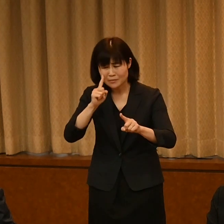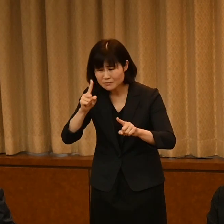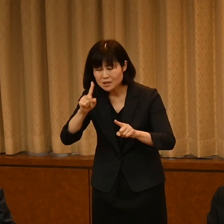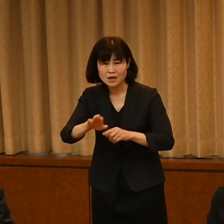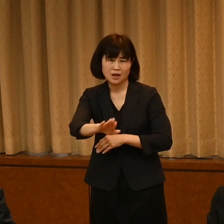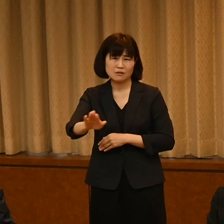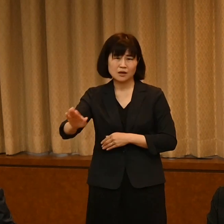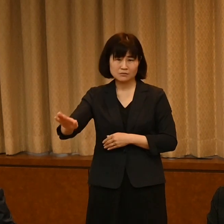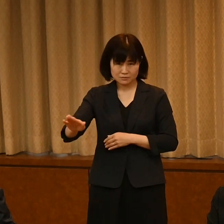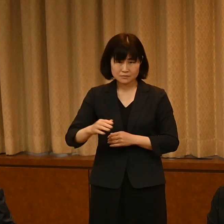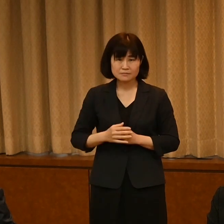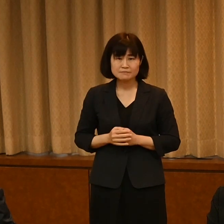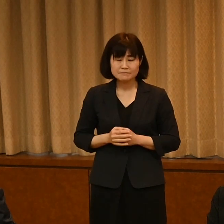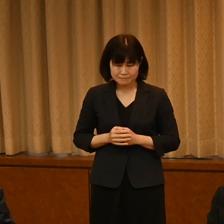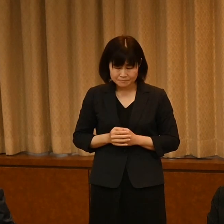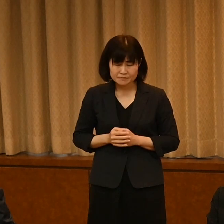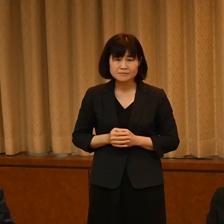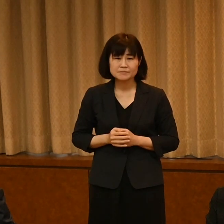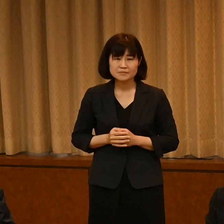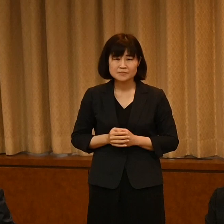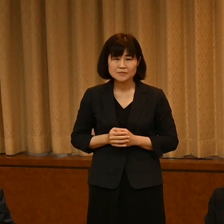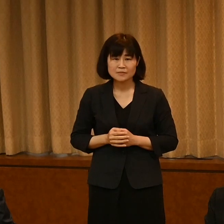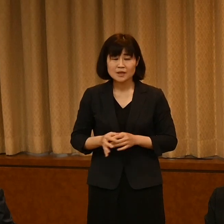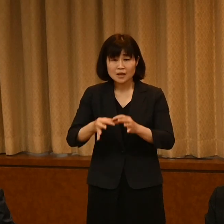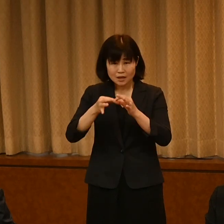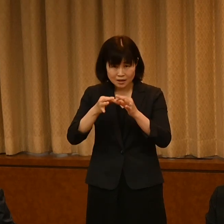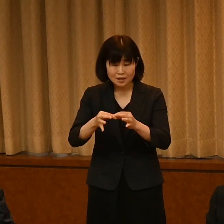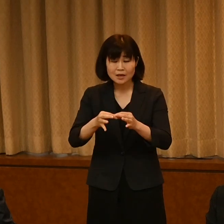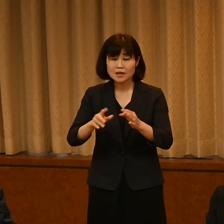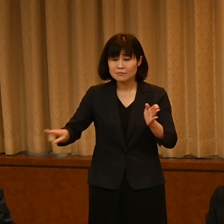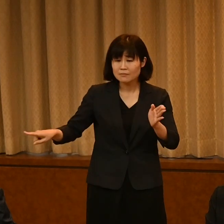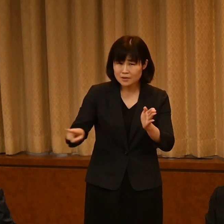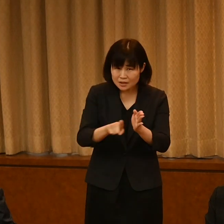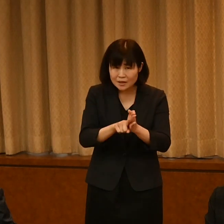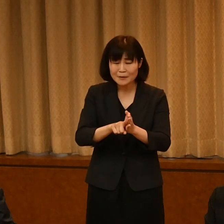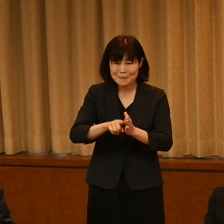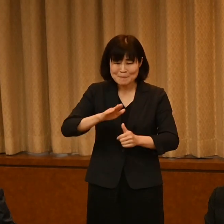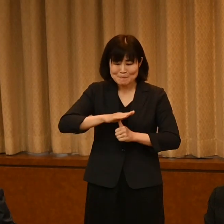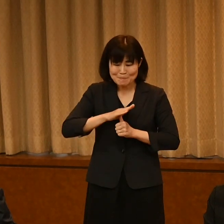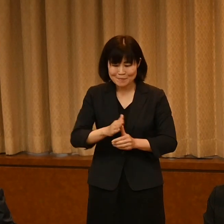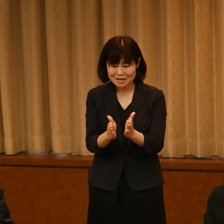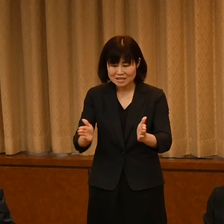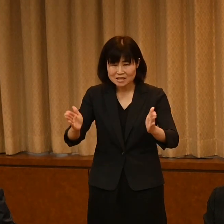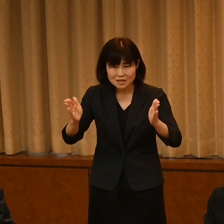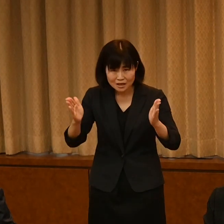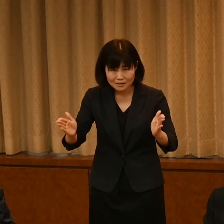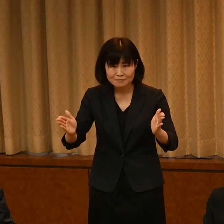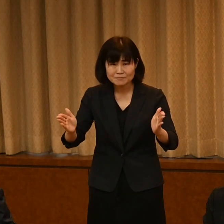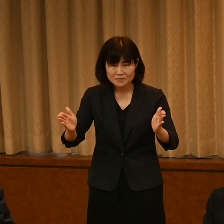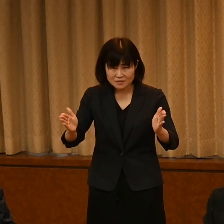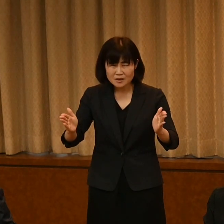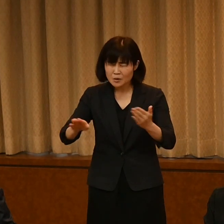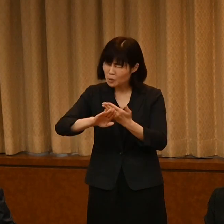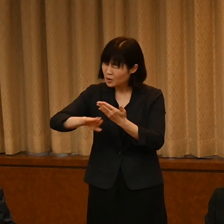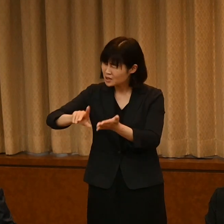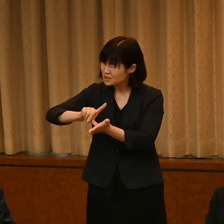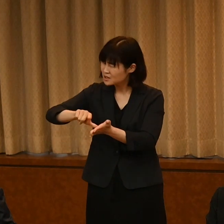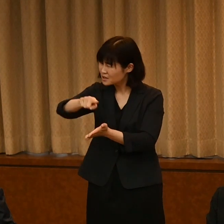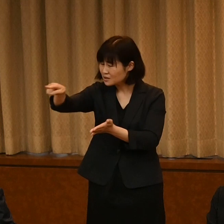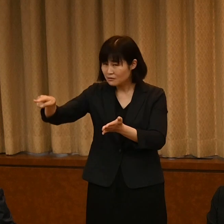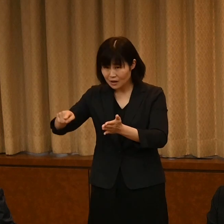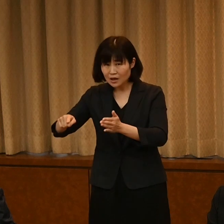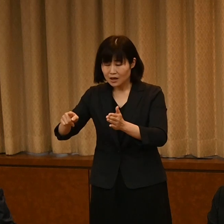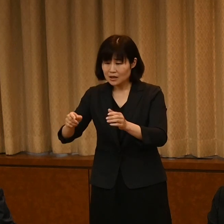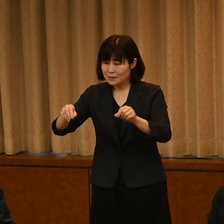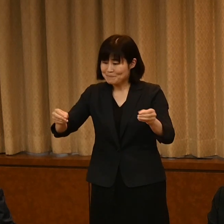宣言やまん延防止等重点措置の期間延長、対象区域の追加など深刻さが増す状況の中